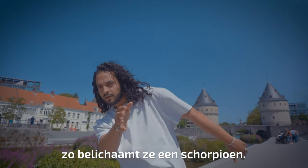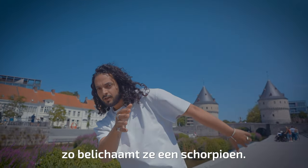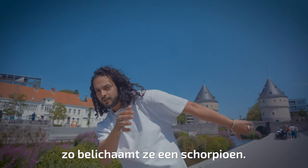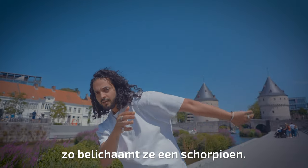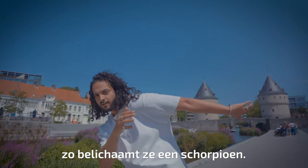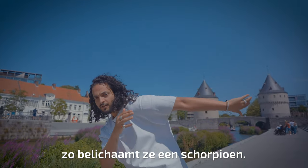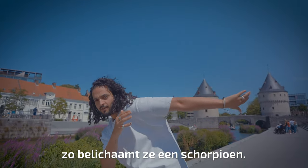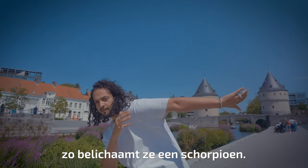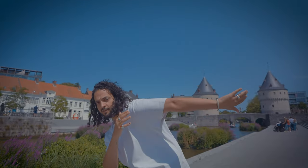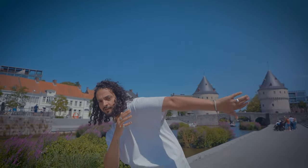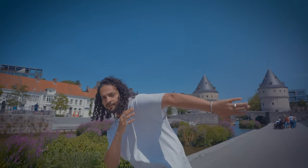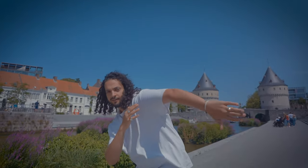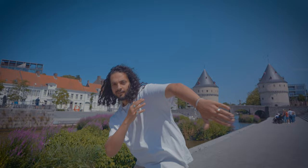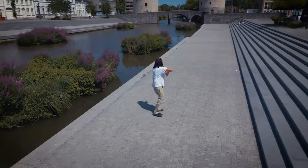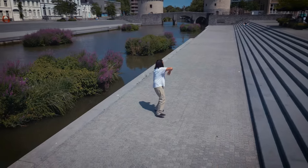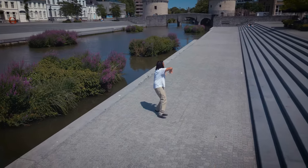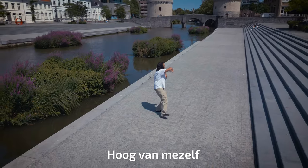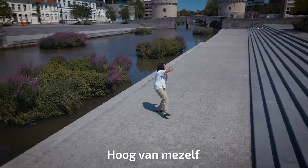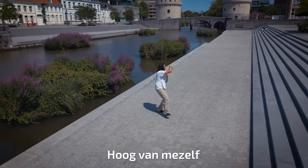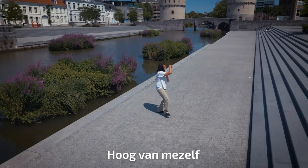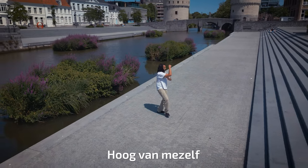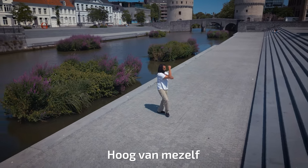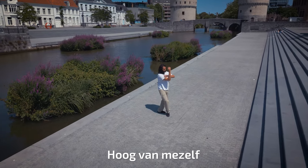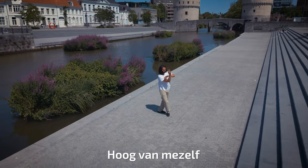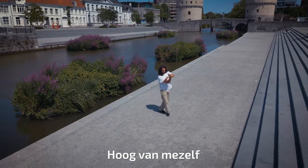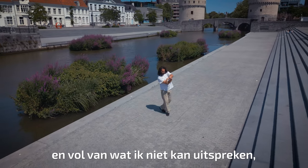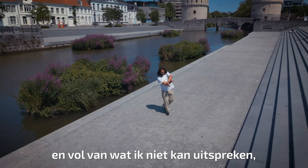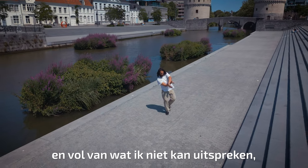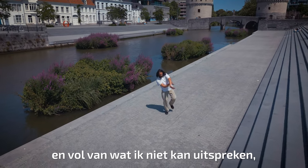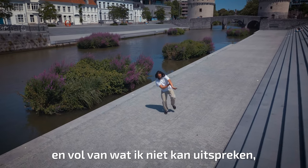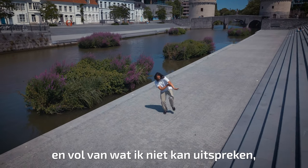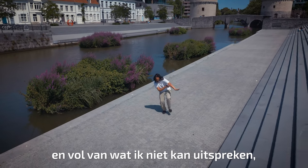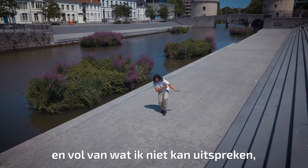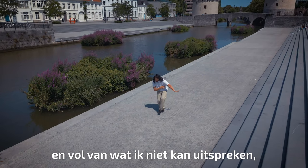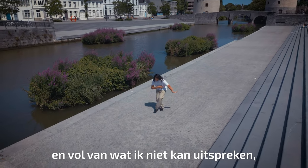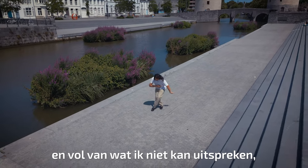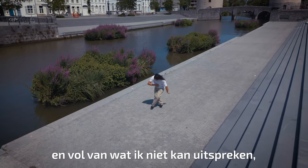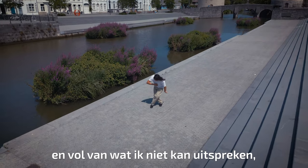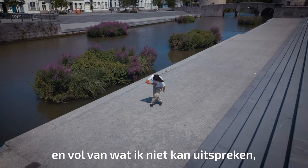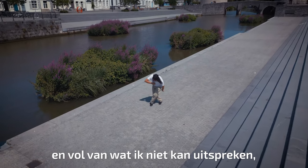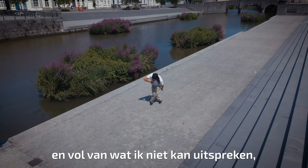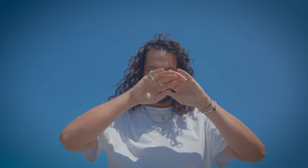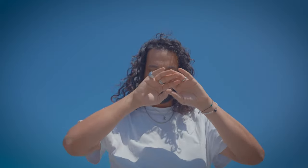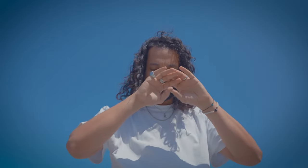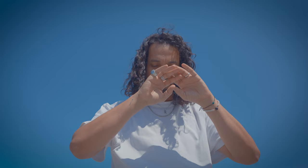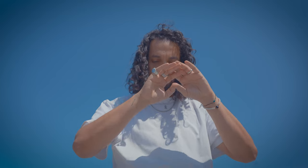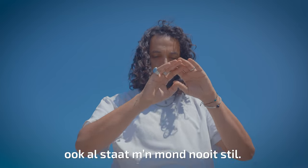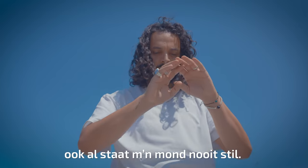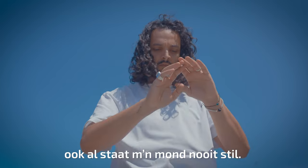belichaamt ze een schorpioen. Hoog van mezelf en vol van wat ik niet kan uitspreken. Ook al staat